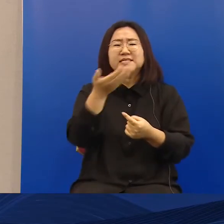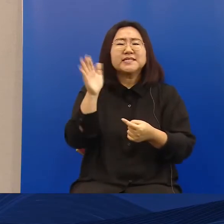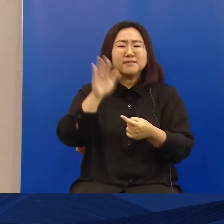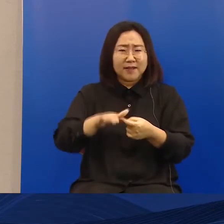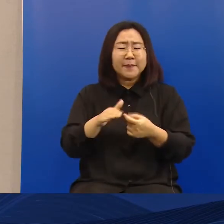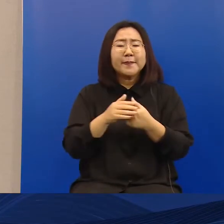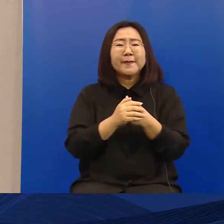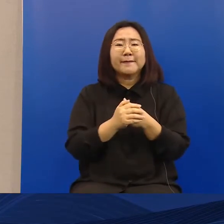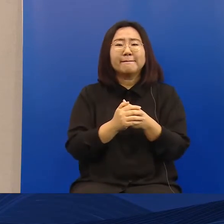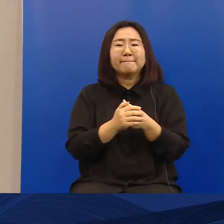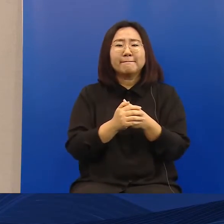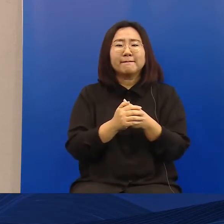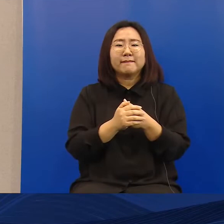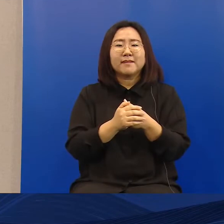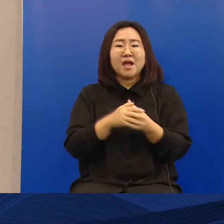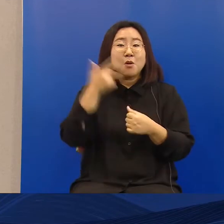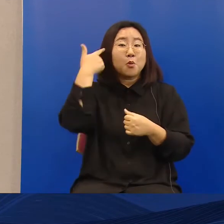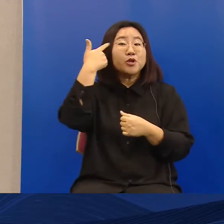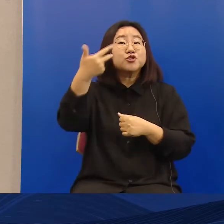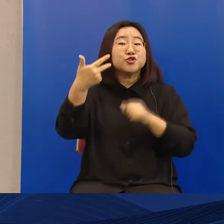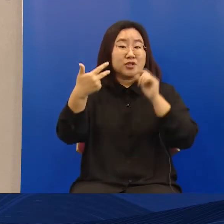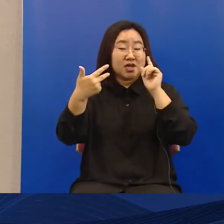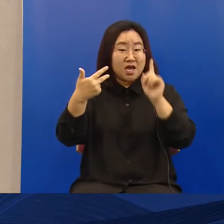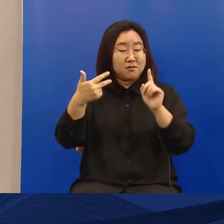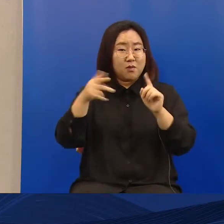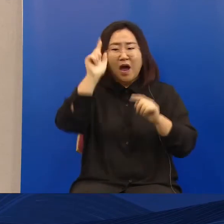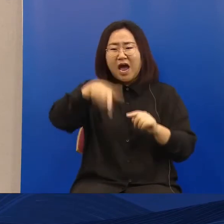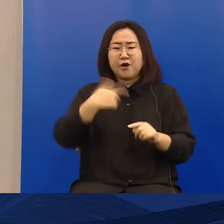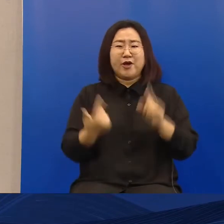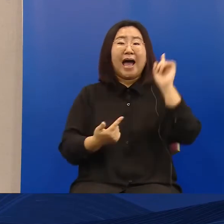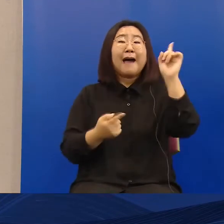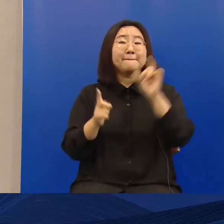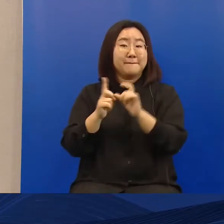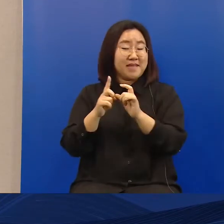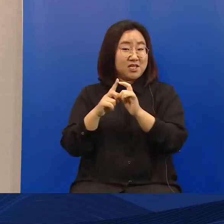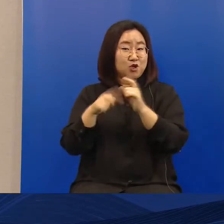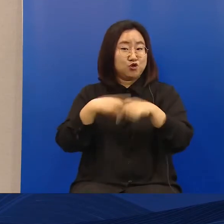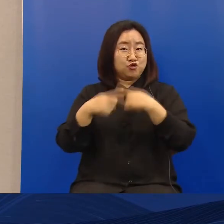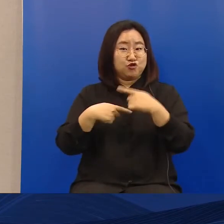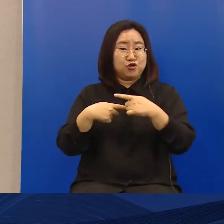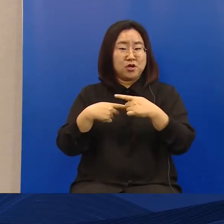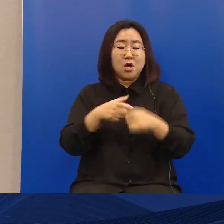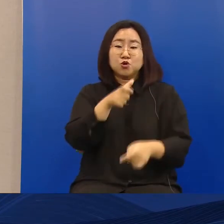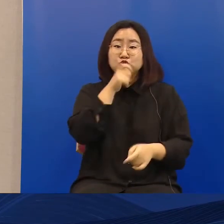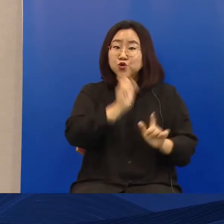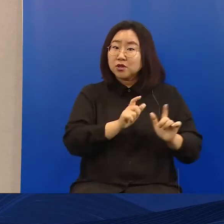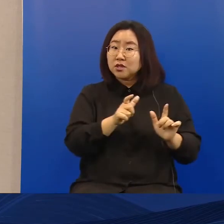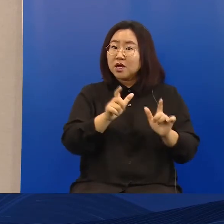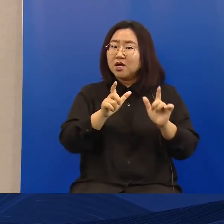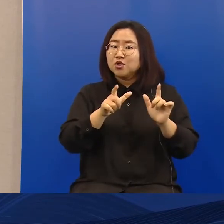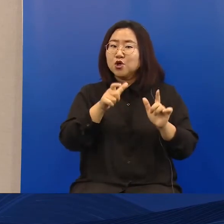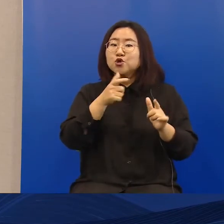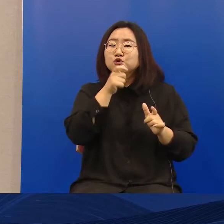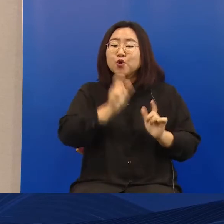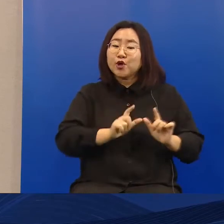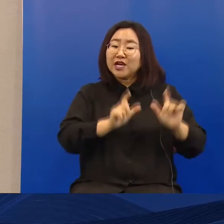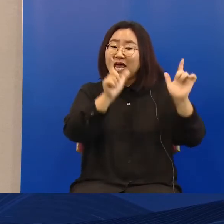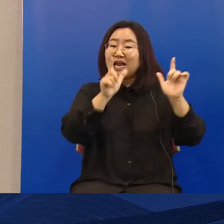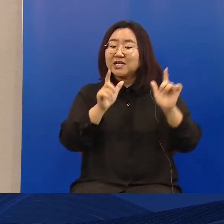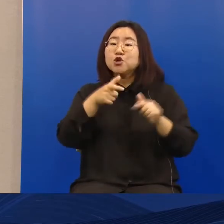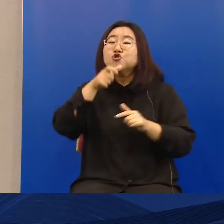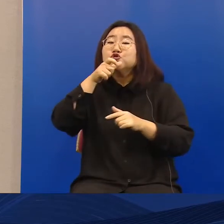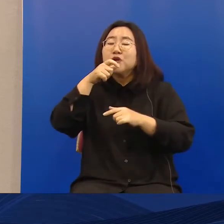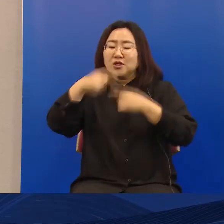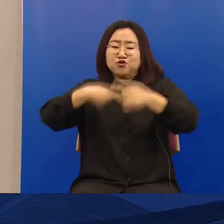그럼에도 불구하고 일주일에 하루에 한마디라도 예를 든다면 수요일에는 수어로